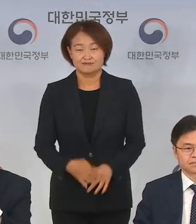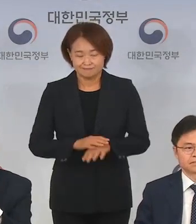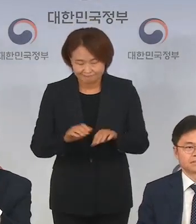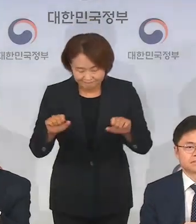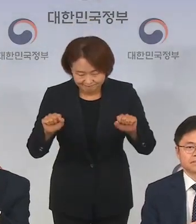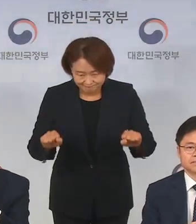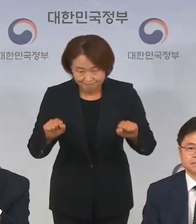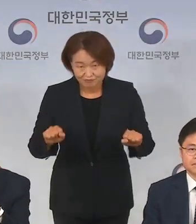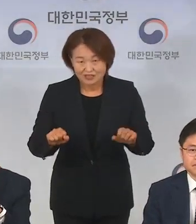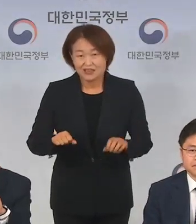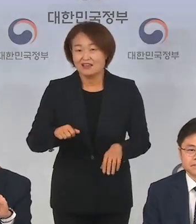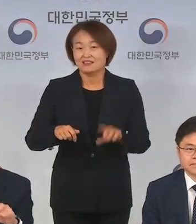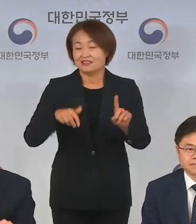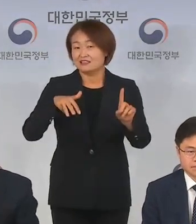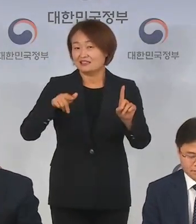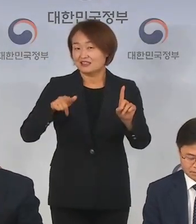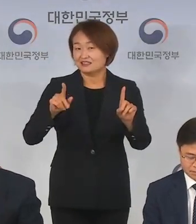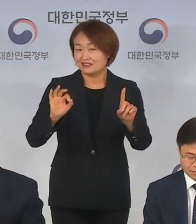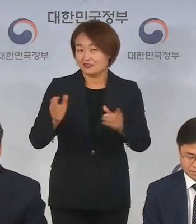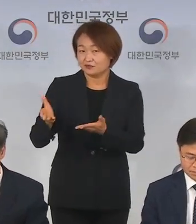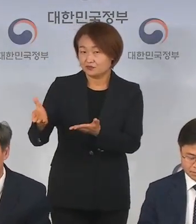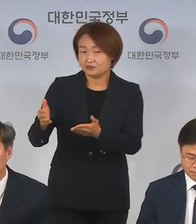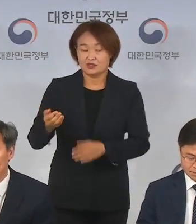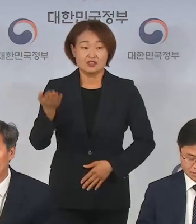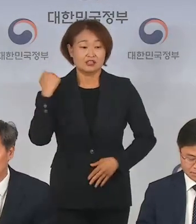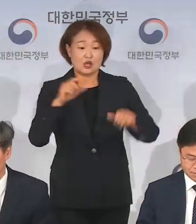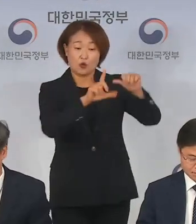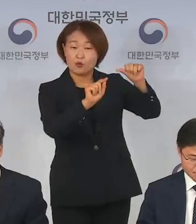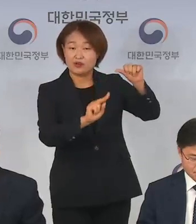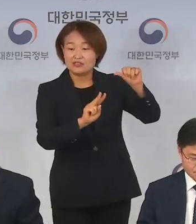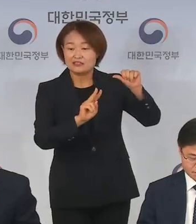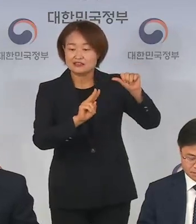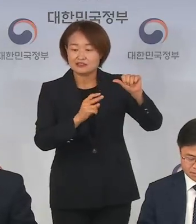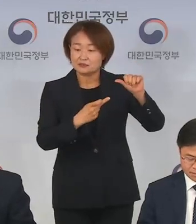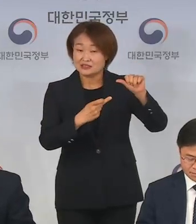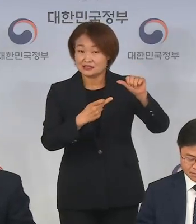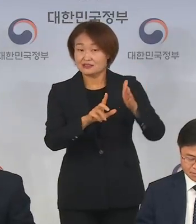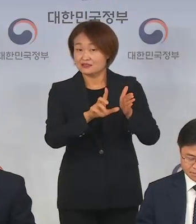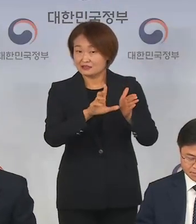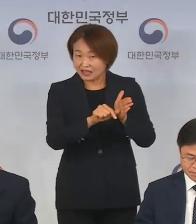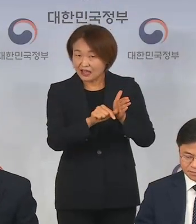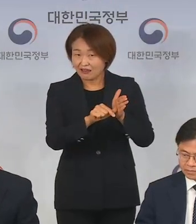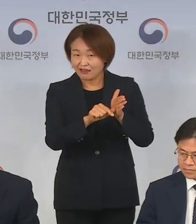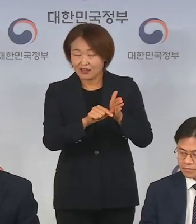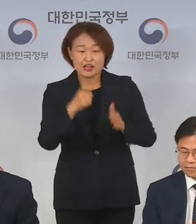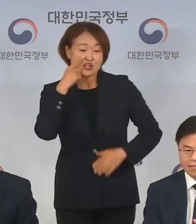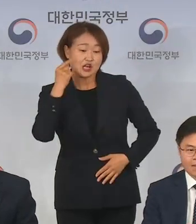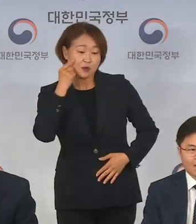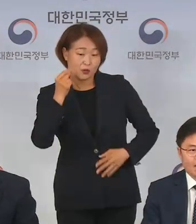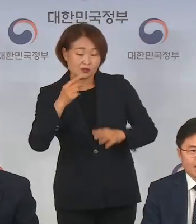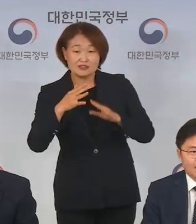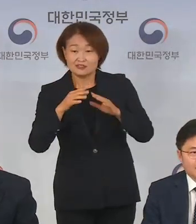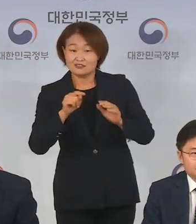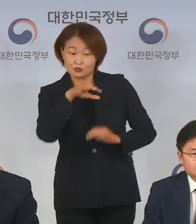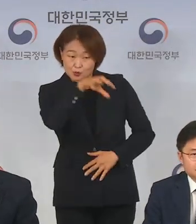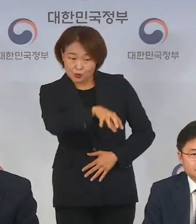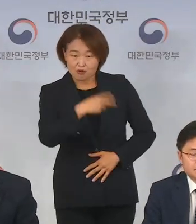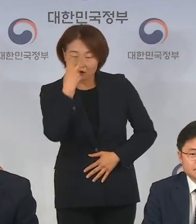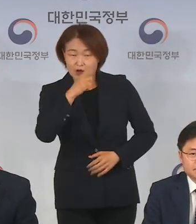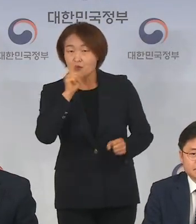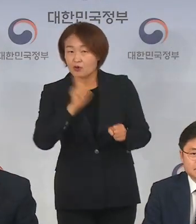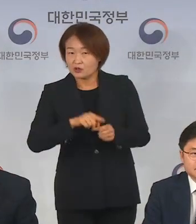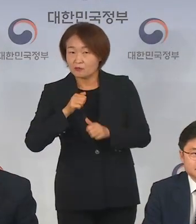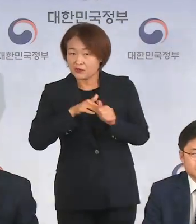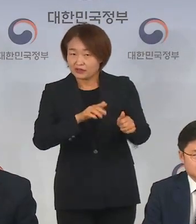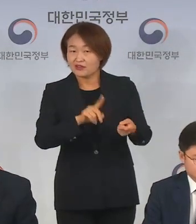네, 안녕하십니까. 국무위 1차장입니다. 지난 5월 12일 시찰단 관련 브리핑 이후 두 차례에